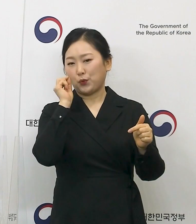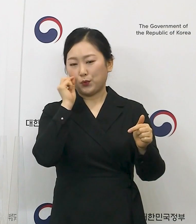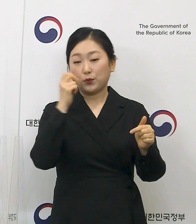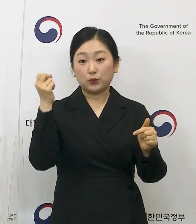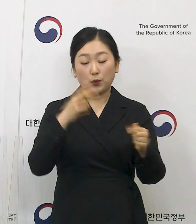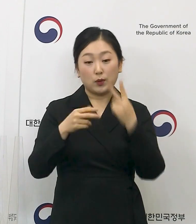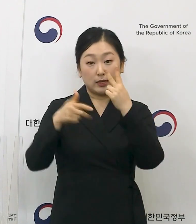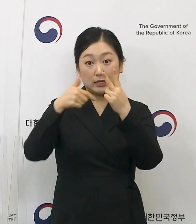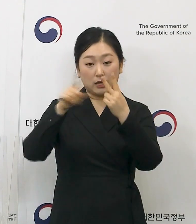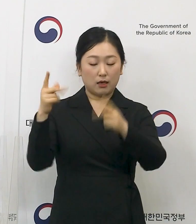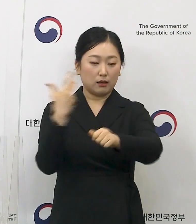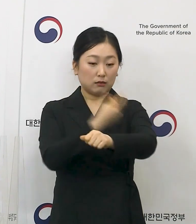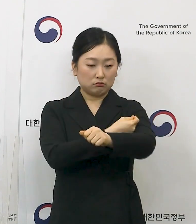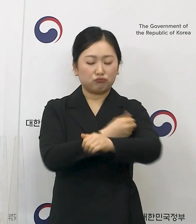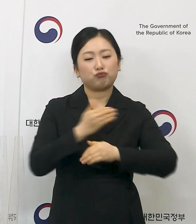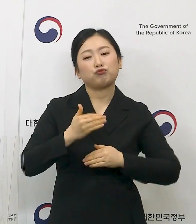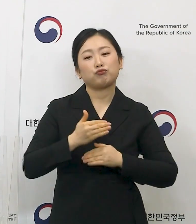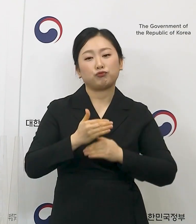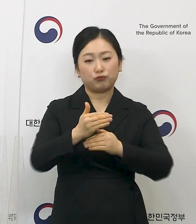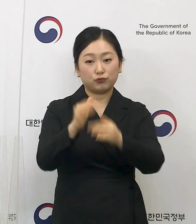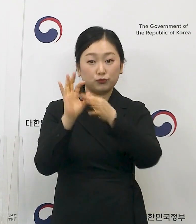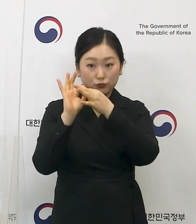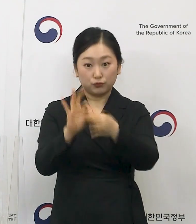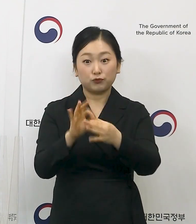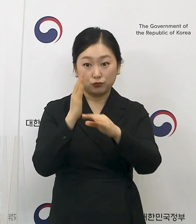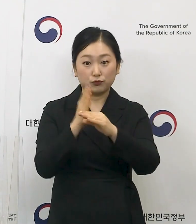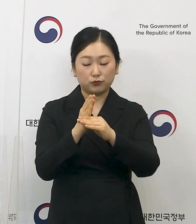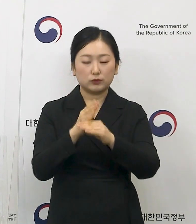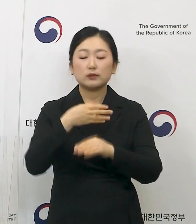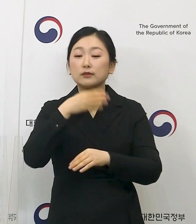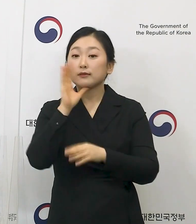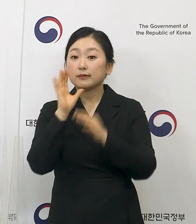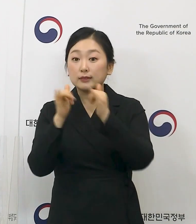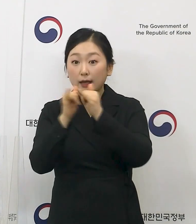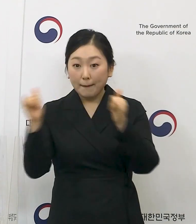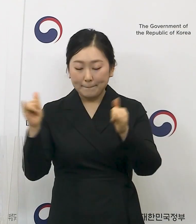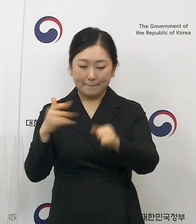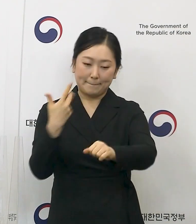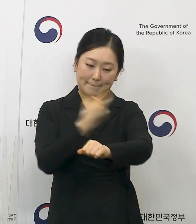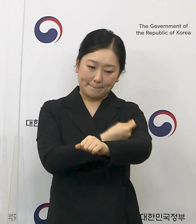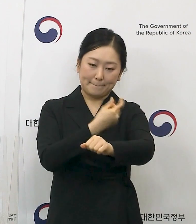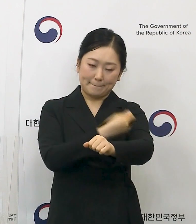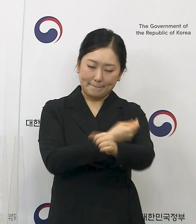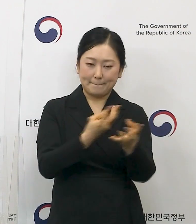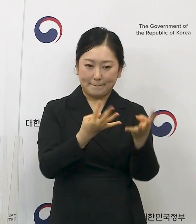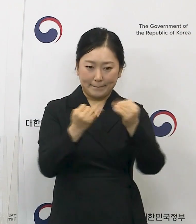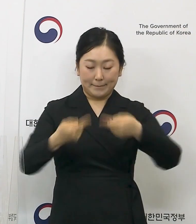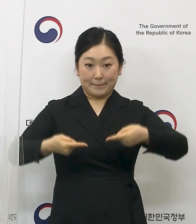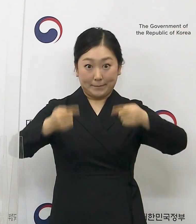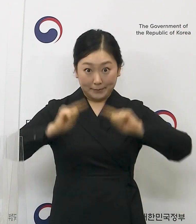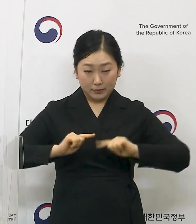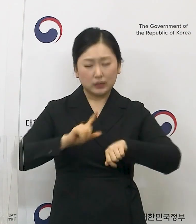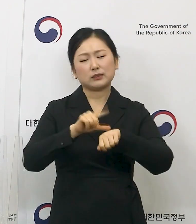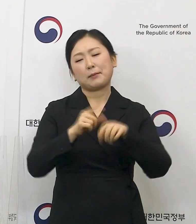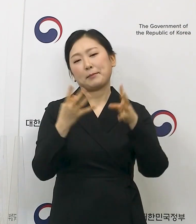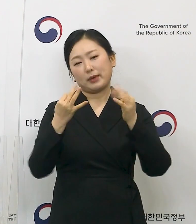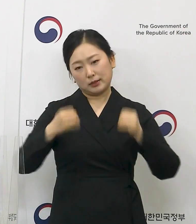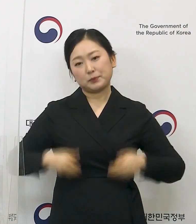백신 접종 중으로 보다 많은 고연령층 분들의 접종에는 아직 좀 더 시간이